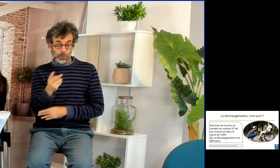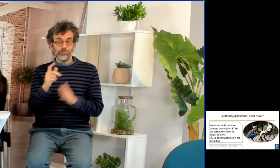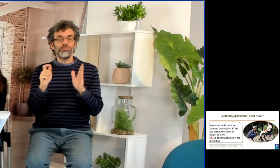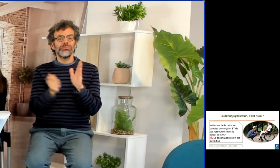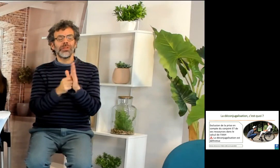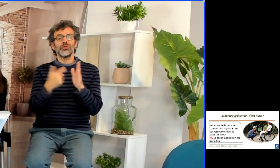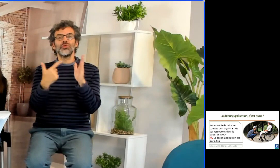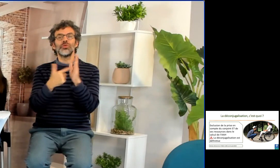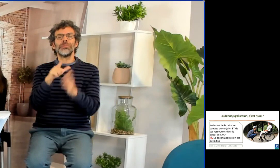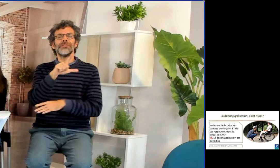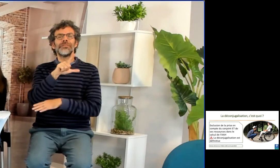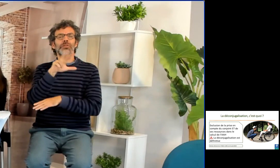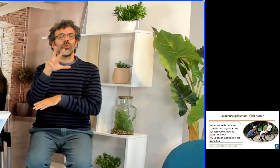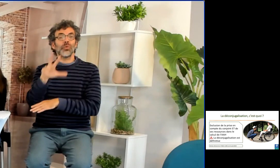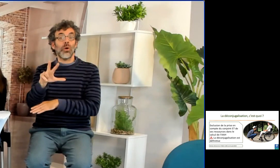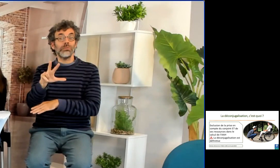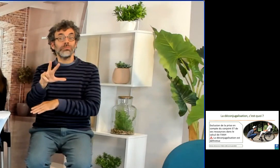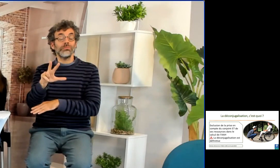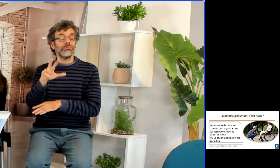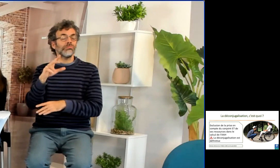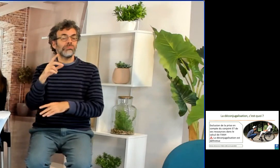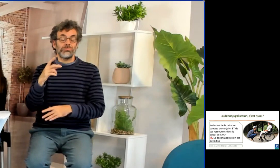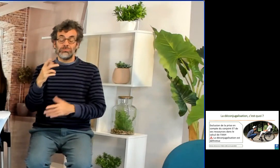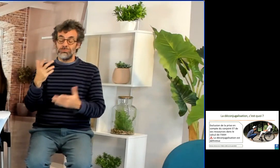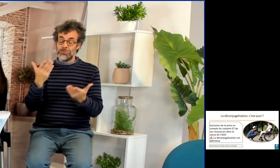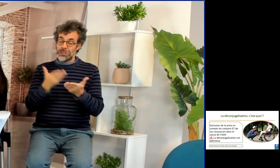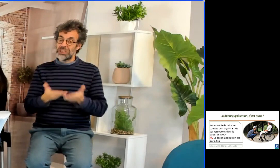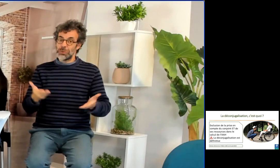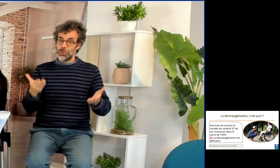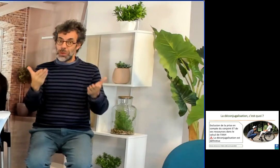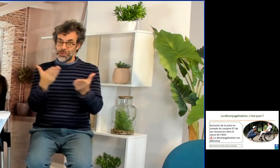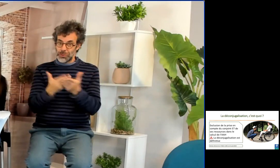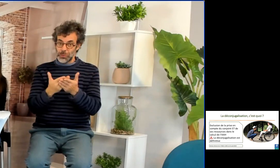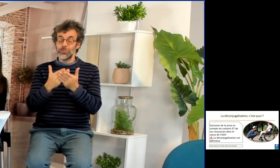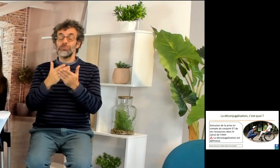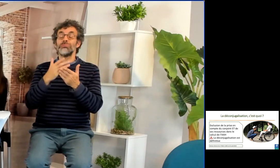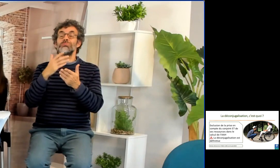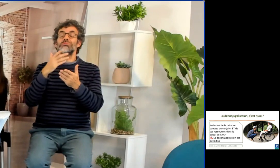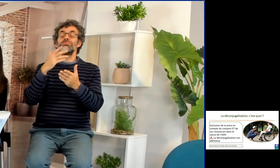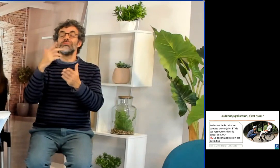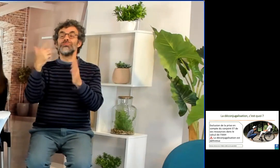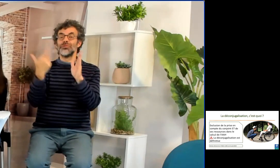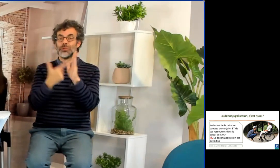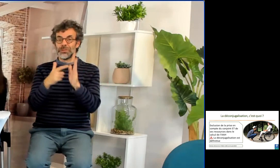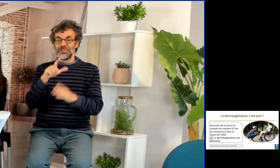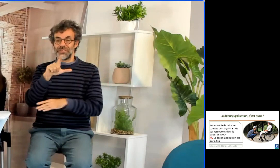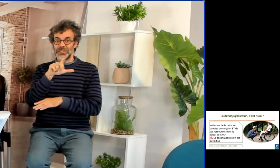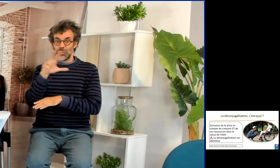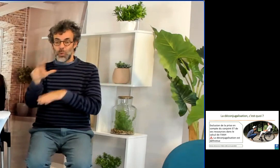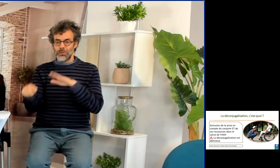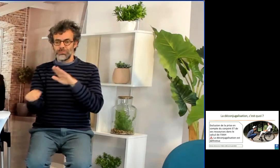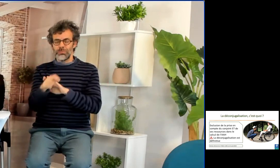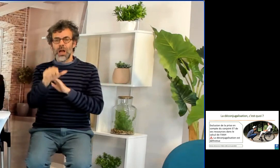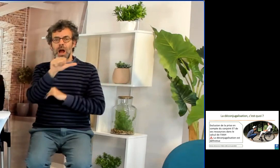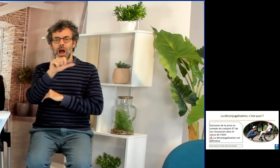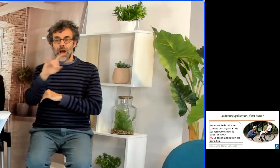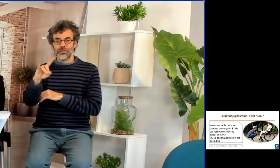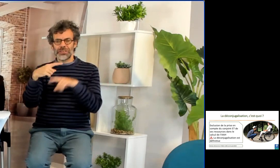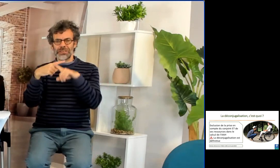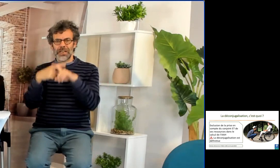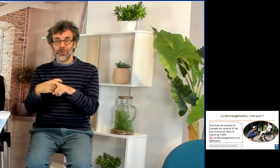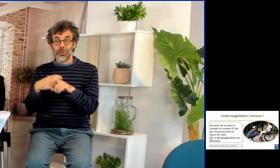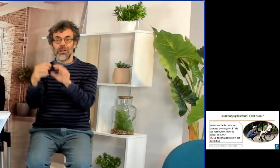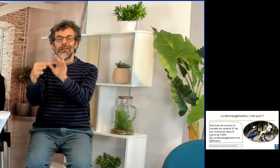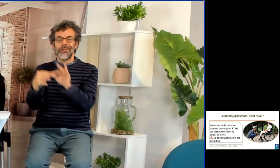2023. Ce sont ses ressources annuelles de 2021 qui seront prises en compte dans le calcul de son